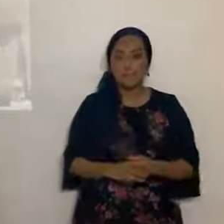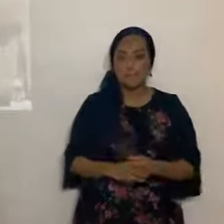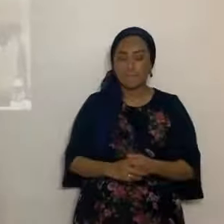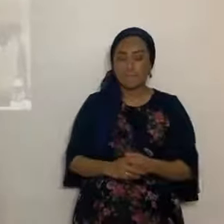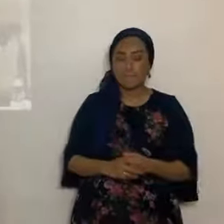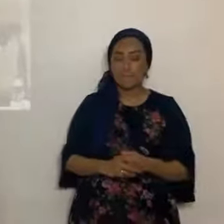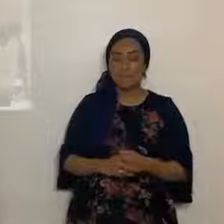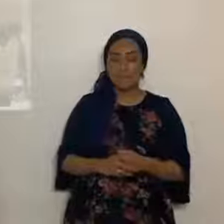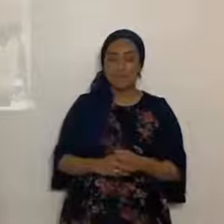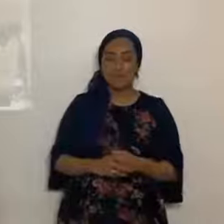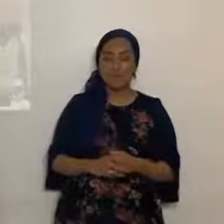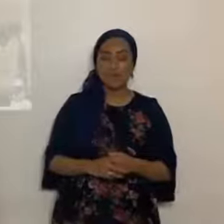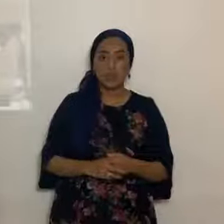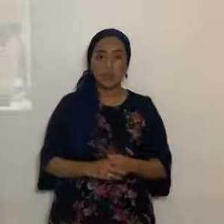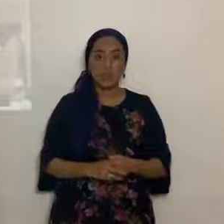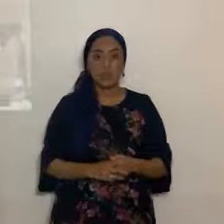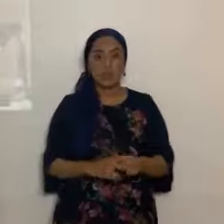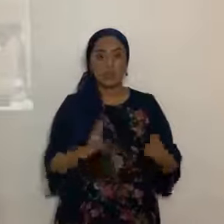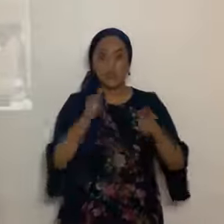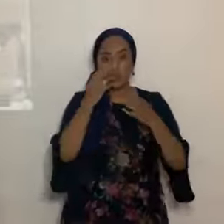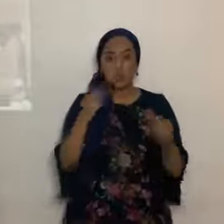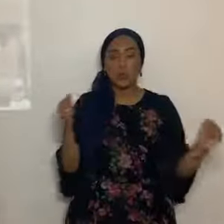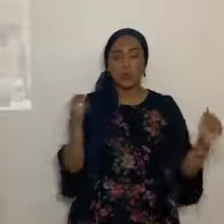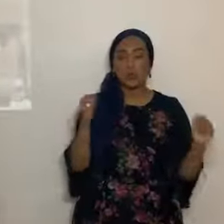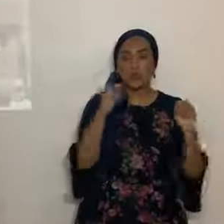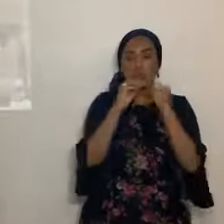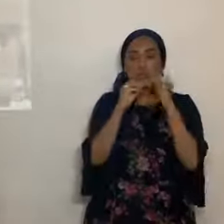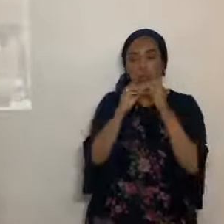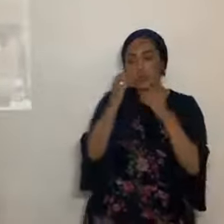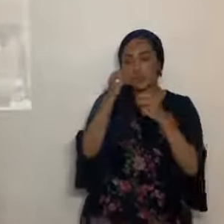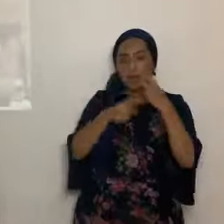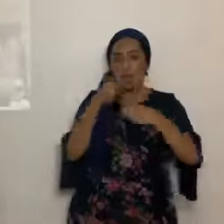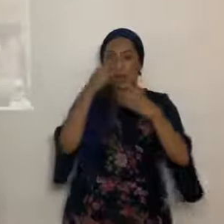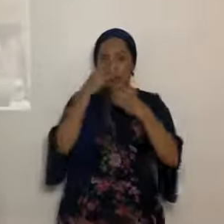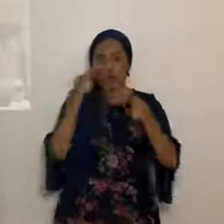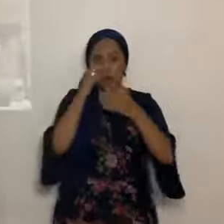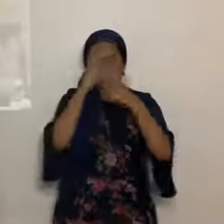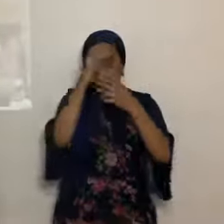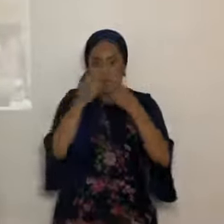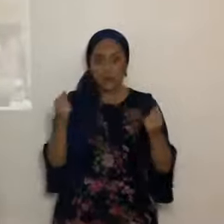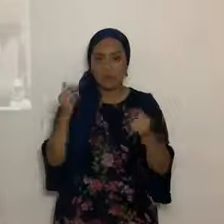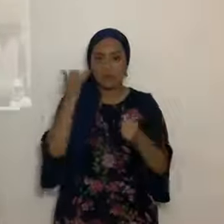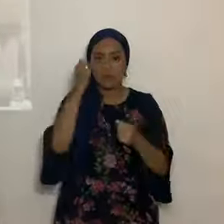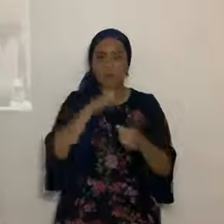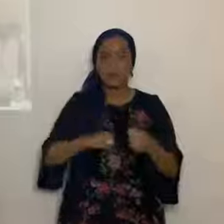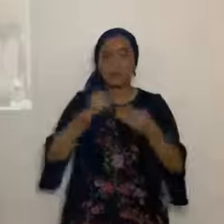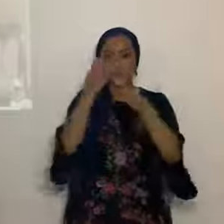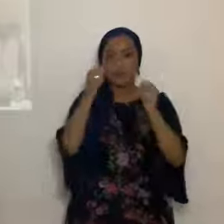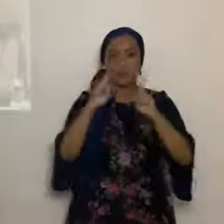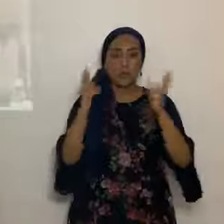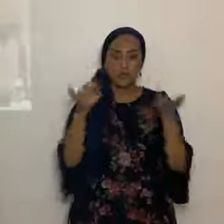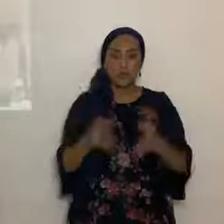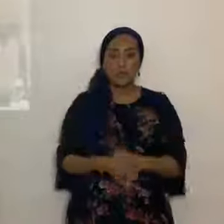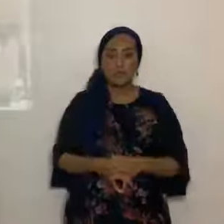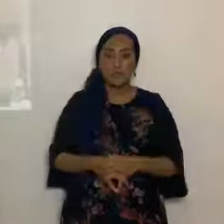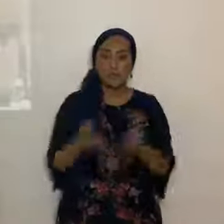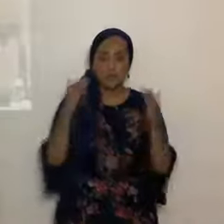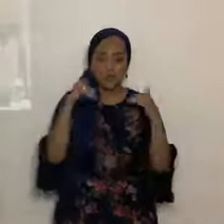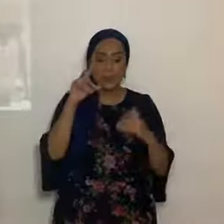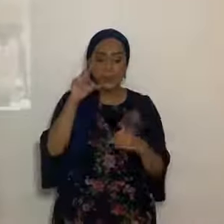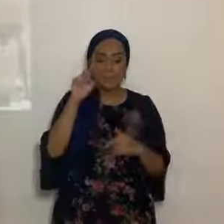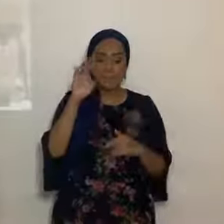familiar, ya está sano, se corrigió el problema, el Eterno lo sanó, Yahshua Mashiach lo sanó, ¿sí? Ahora,